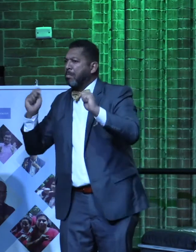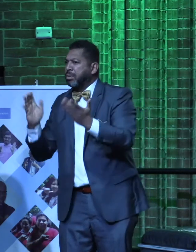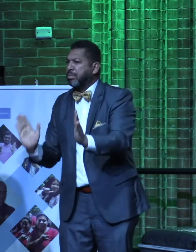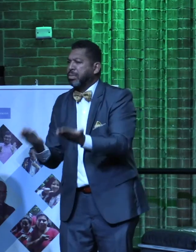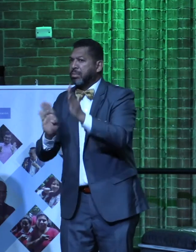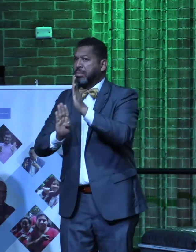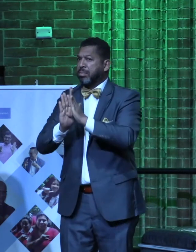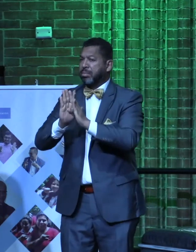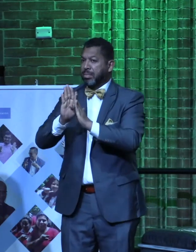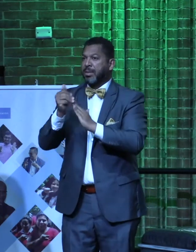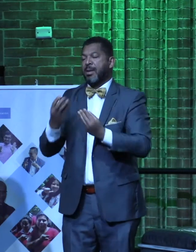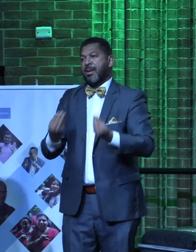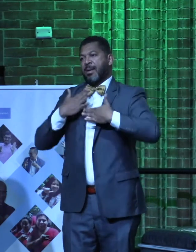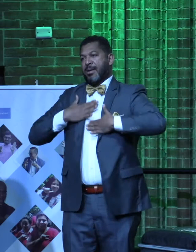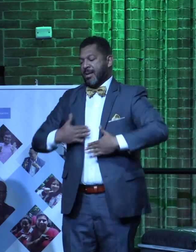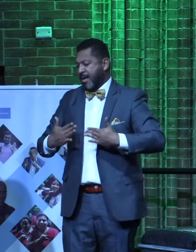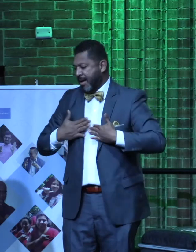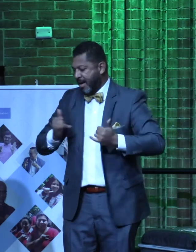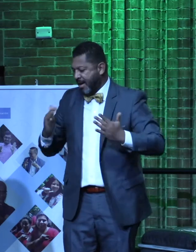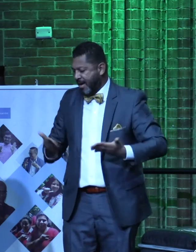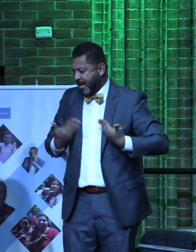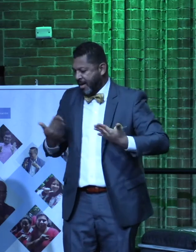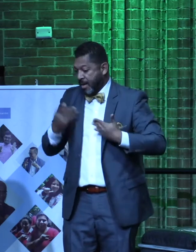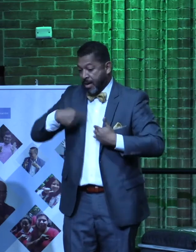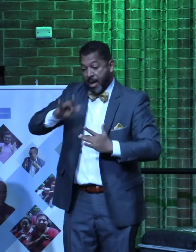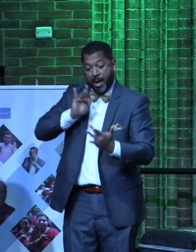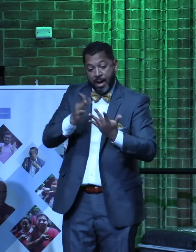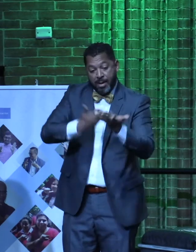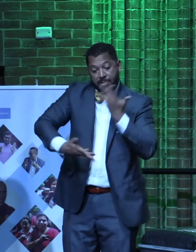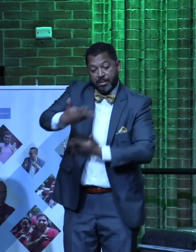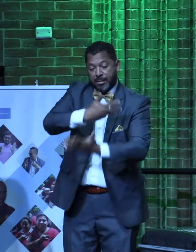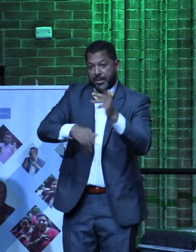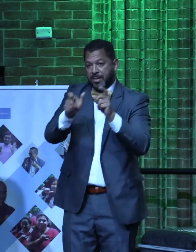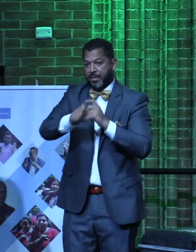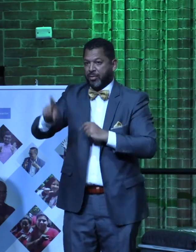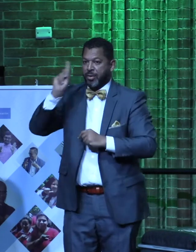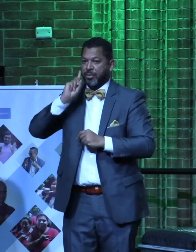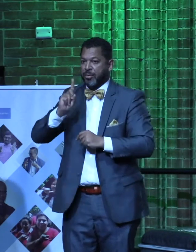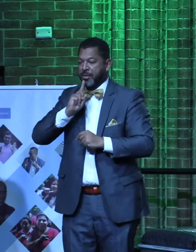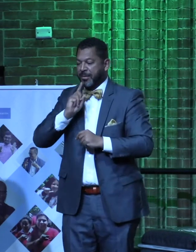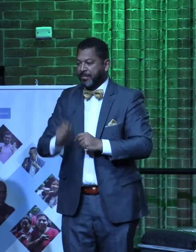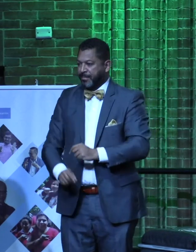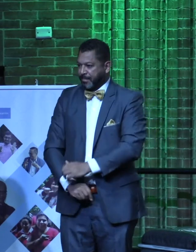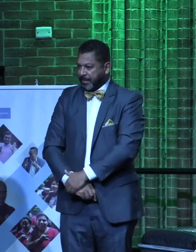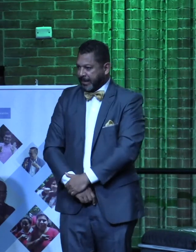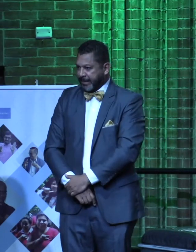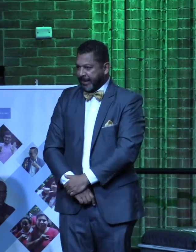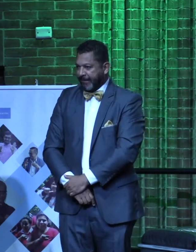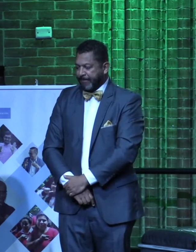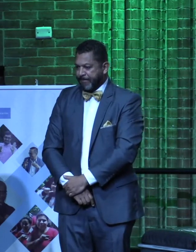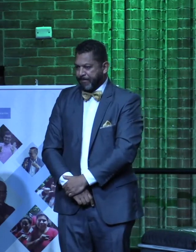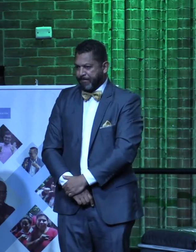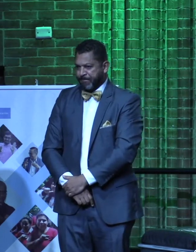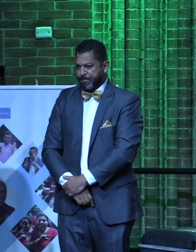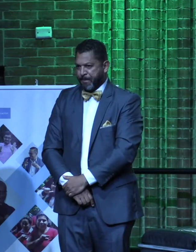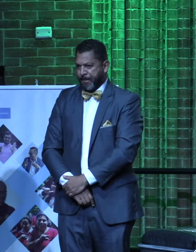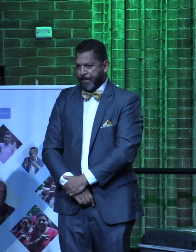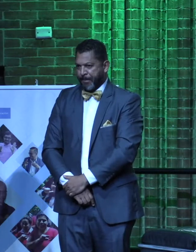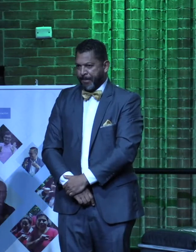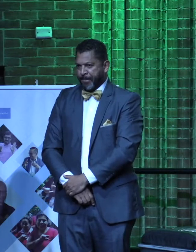que nos llena de alegría porque estuvimos celebrando también en contacto con la comunidad. Siguiente.